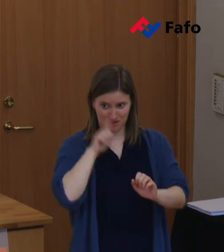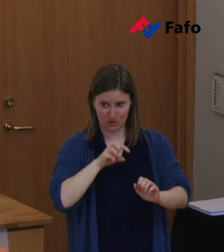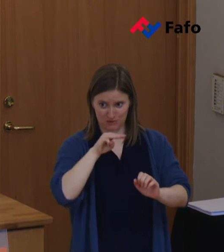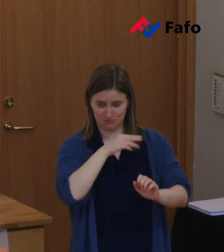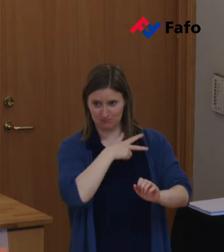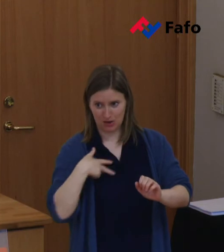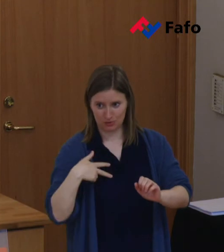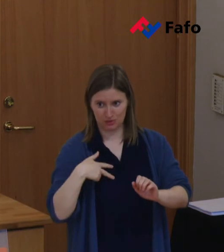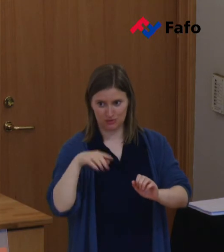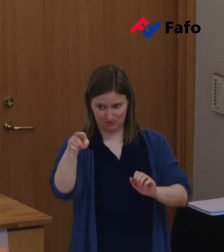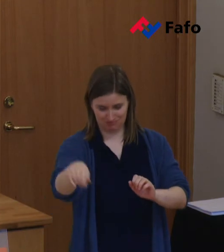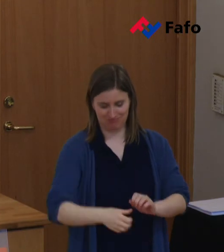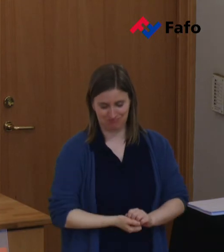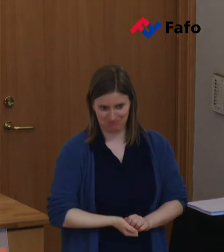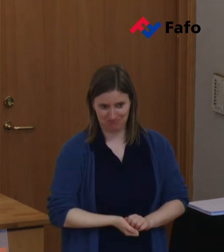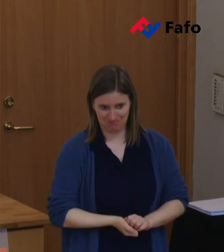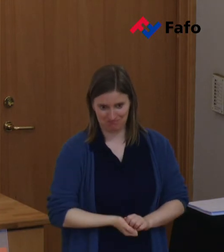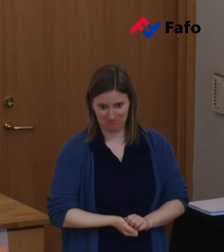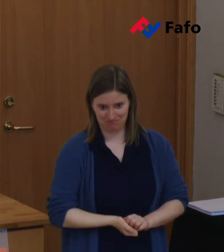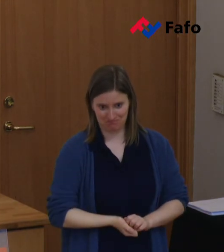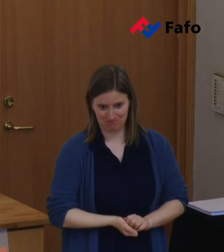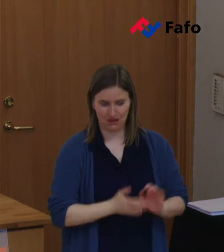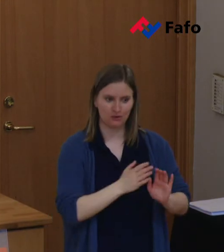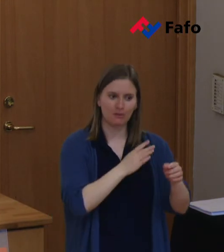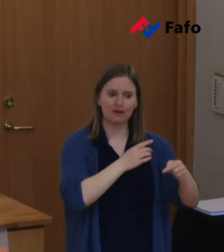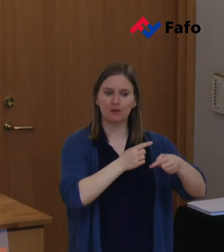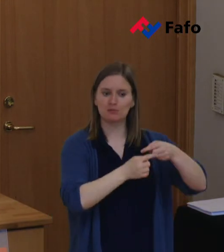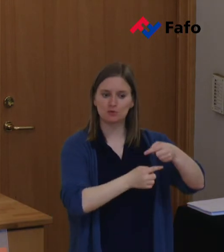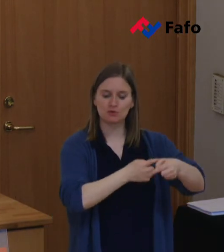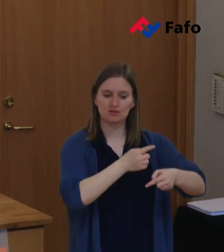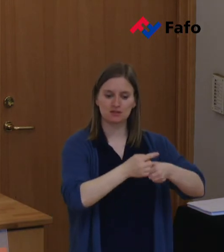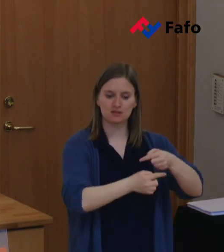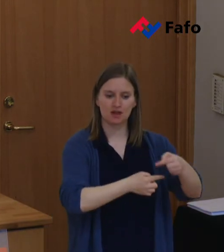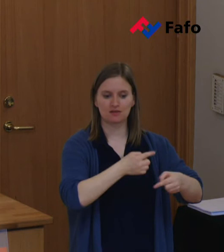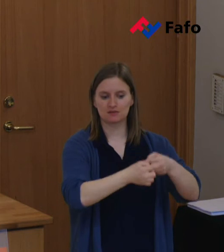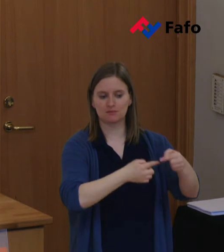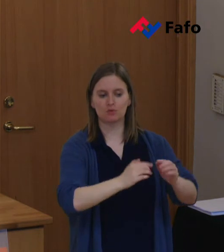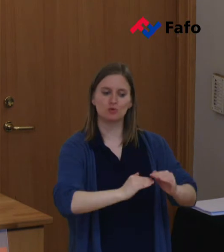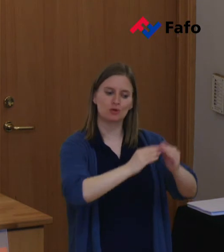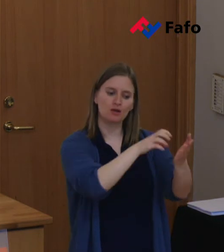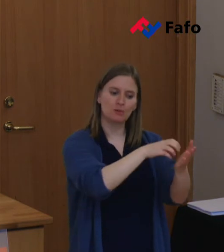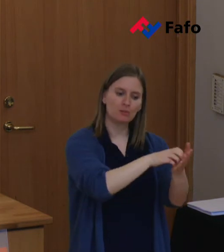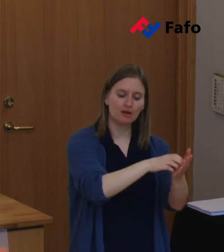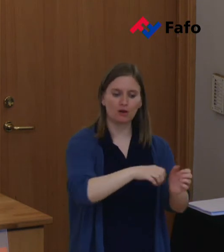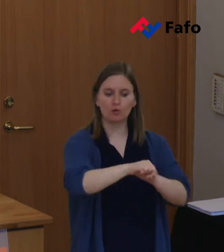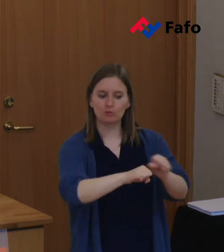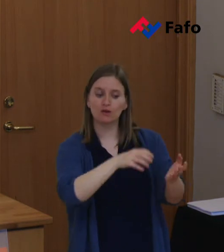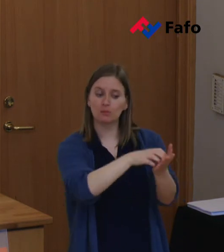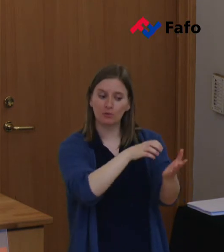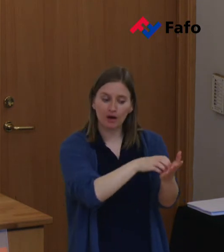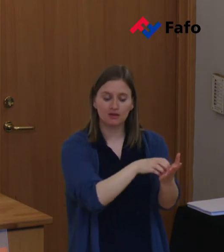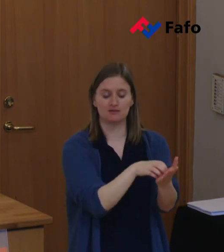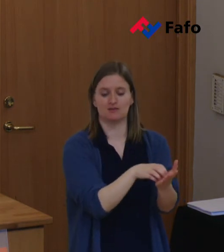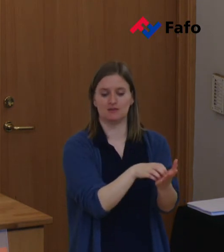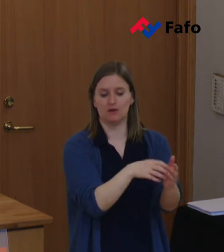Ulfusla. Og da ble det en prosess mot Sosialdepartementet og Kommunaldepartementet, og det endte med